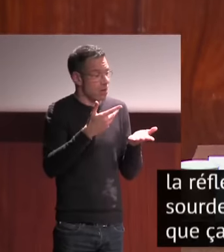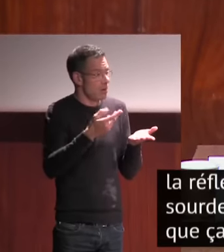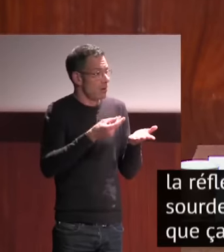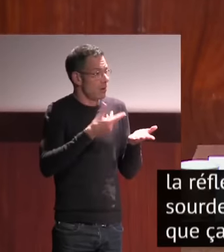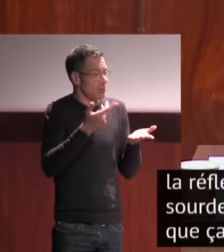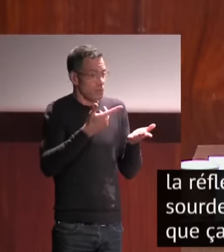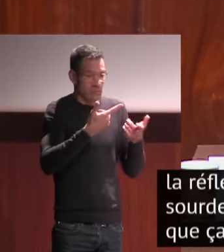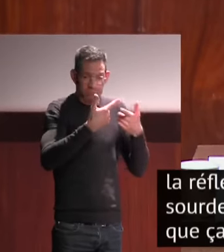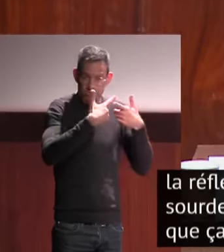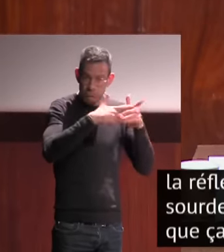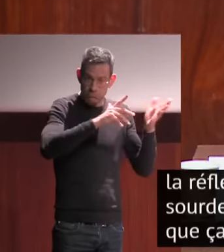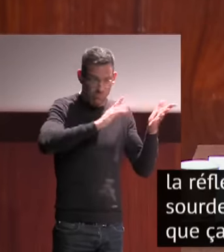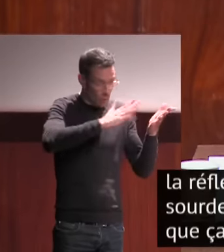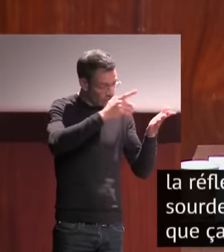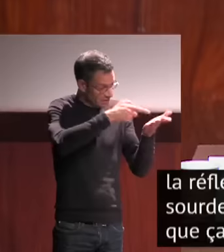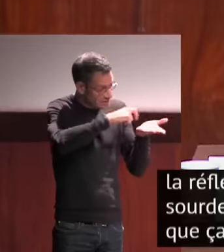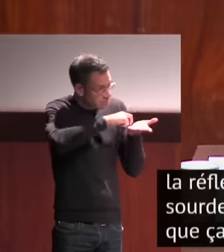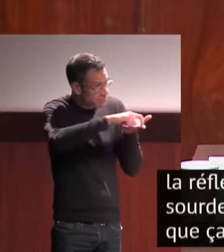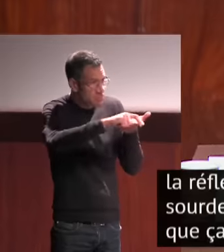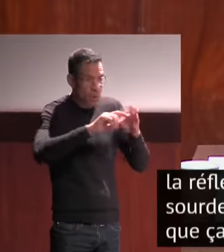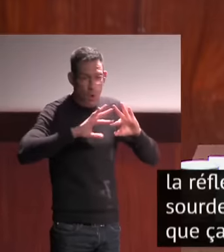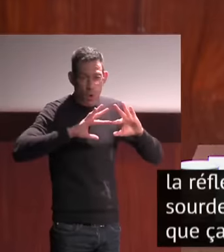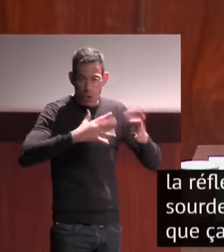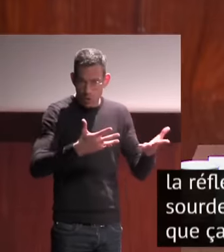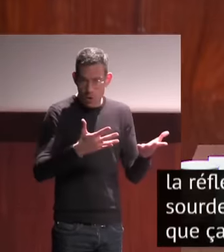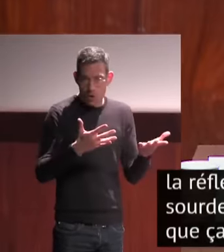de la langue des signes? Parce que pour les langues